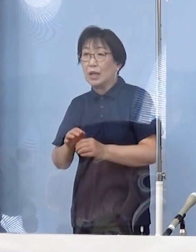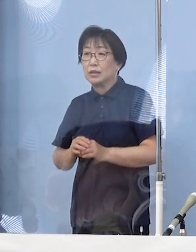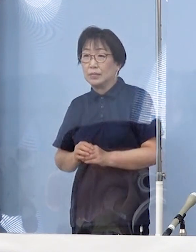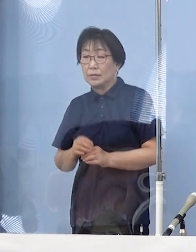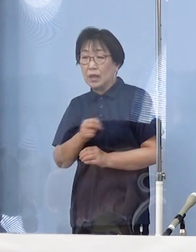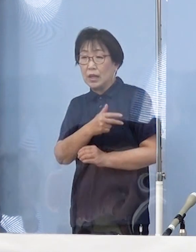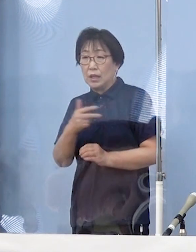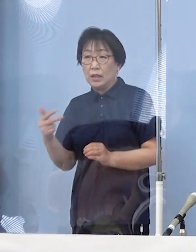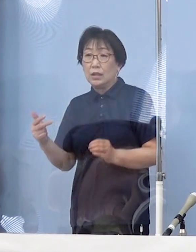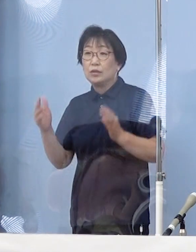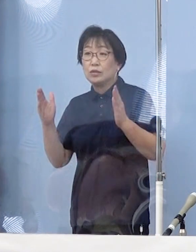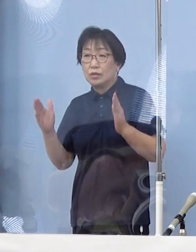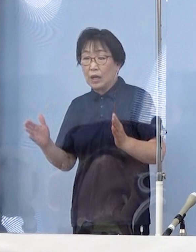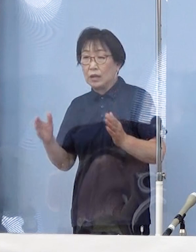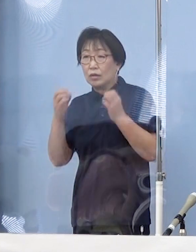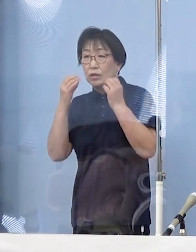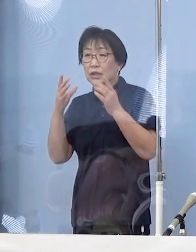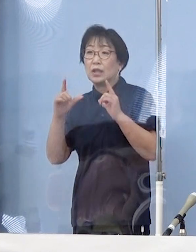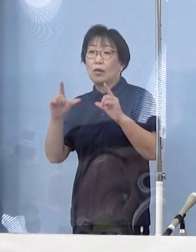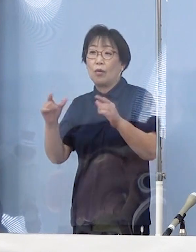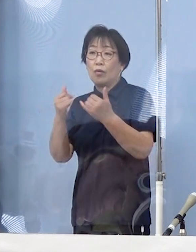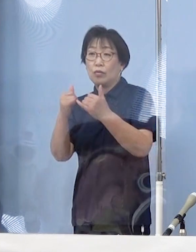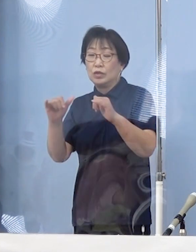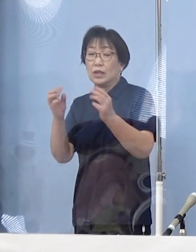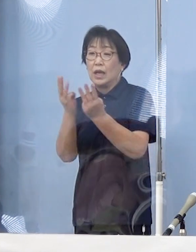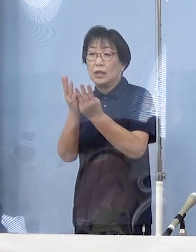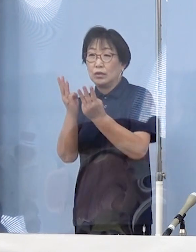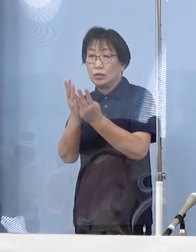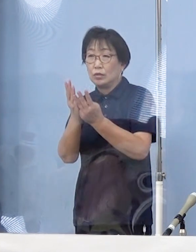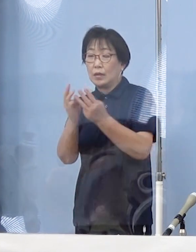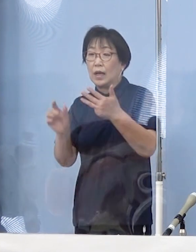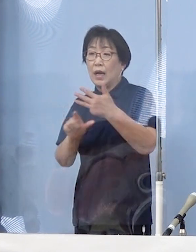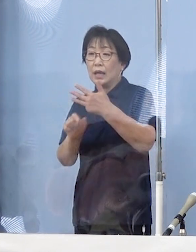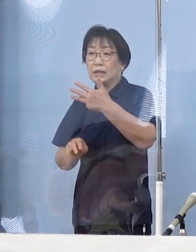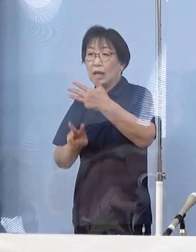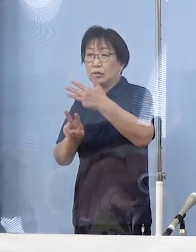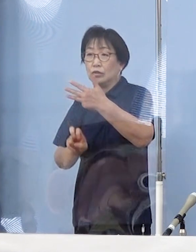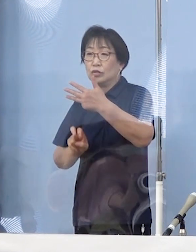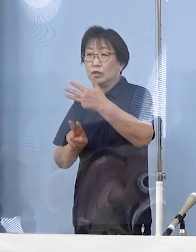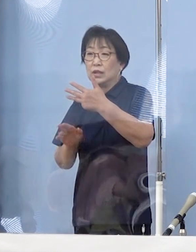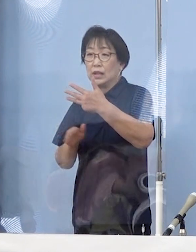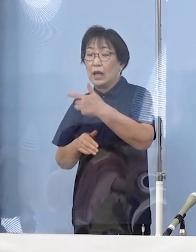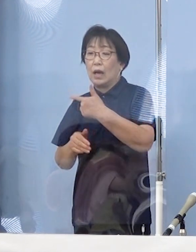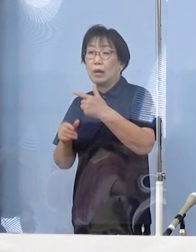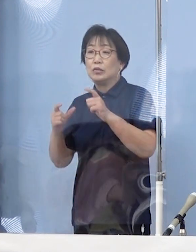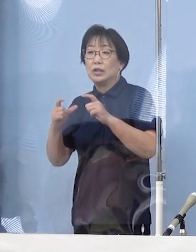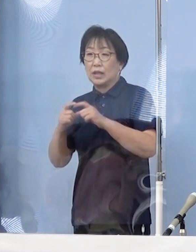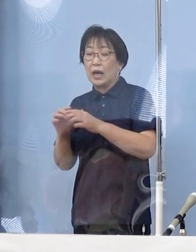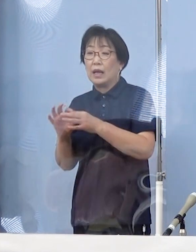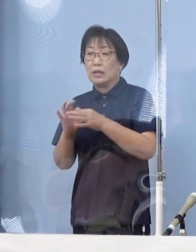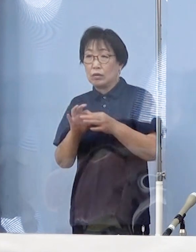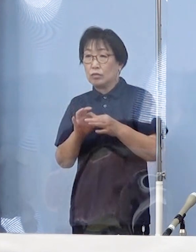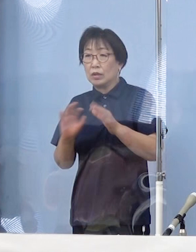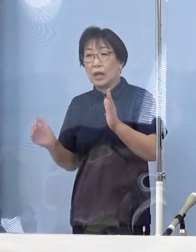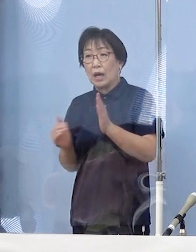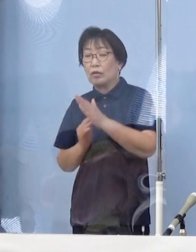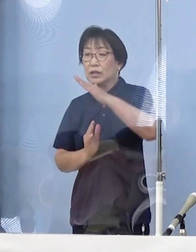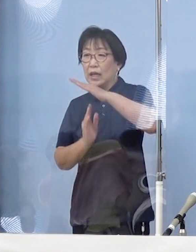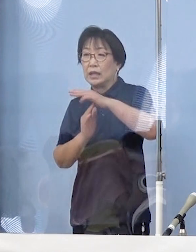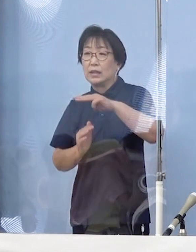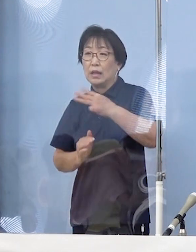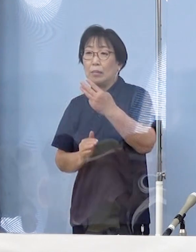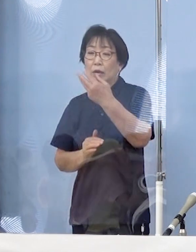1週間の新規報告者数は8月22日から6日連続過去最多となる